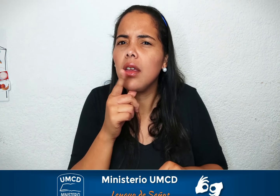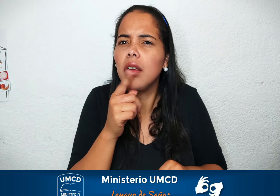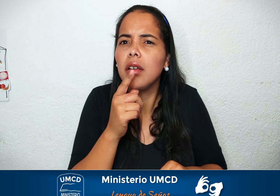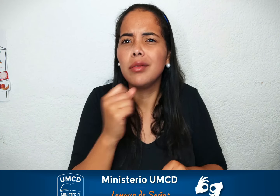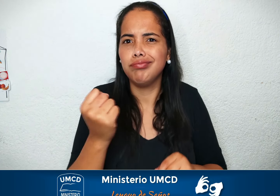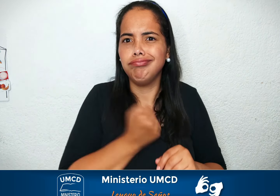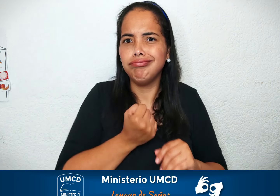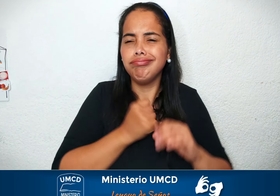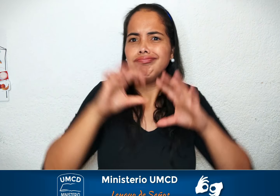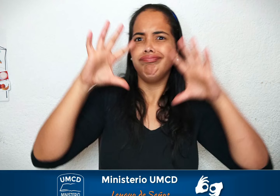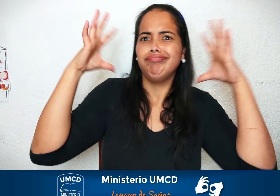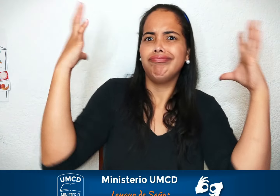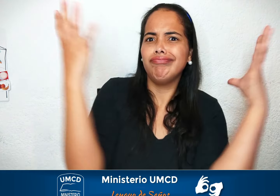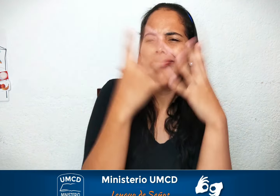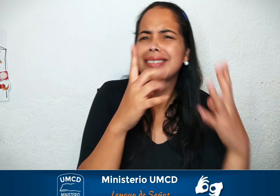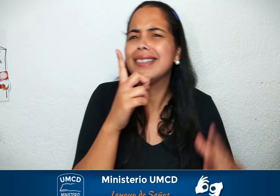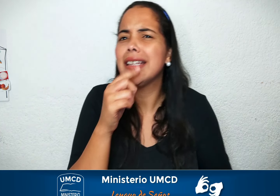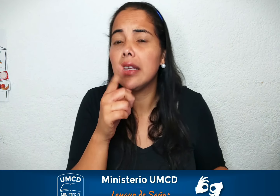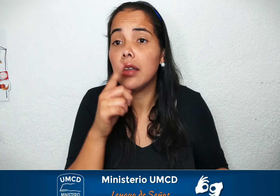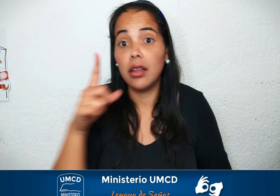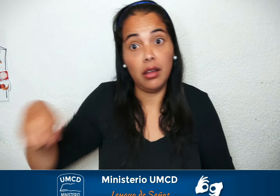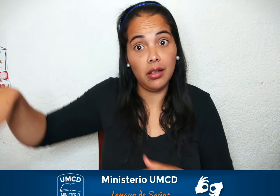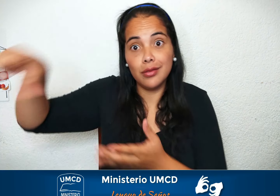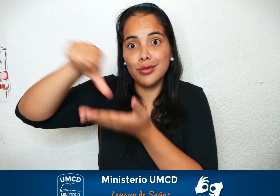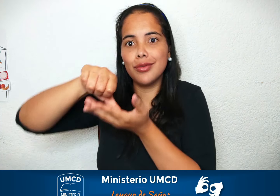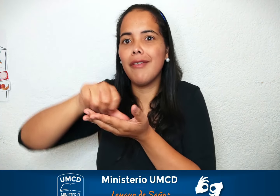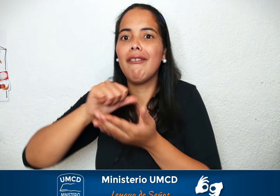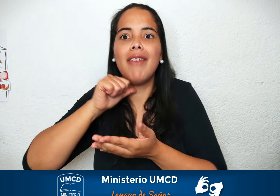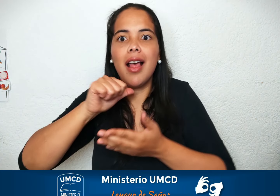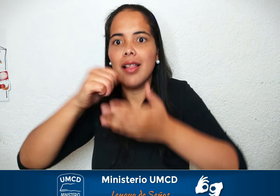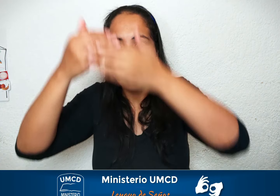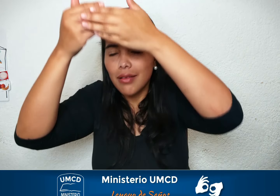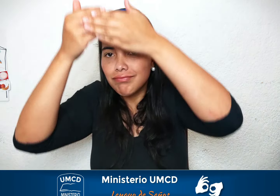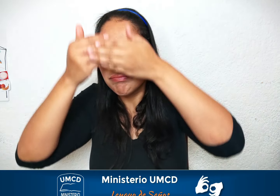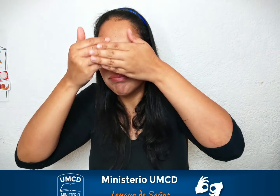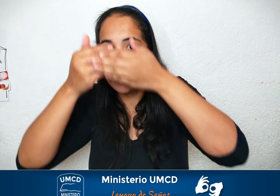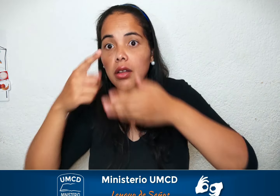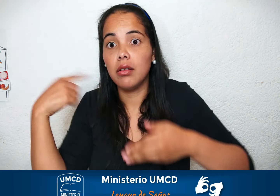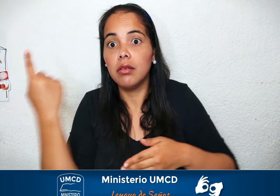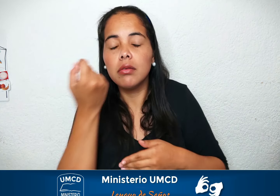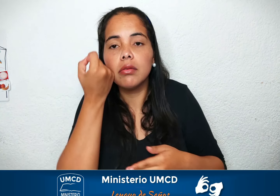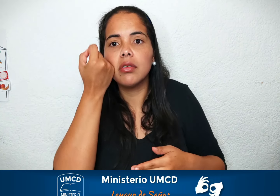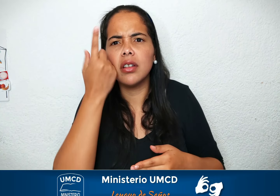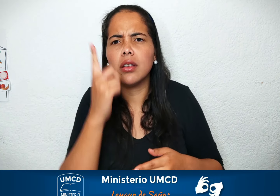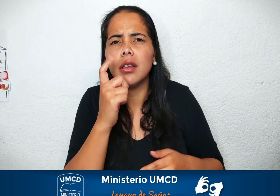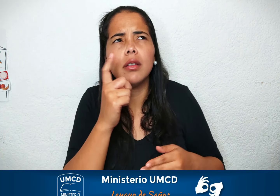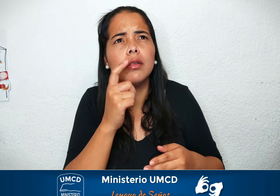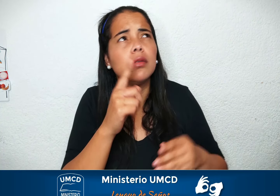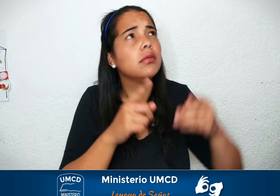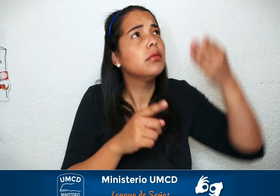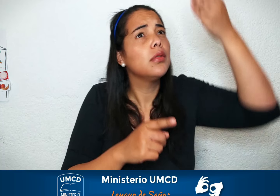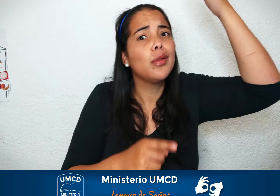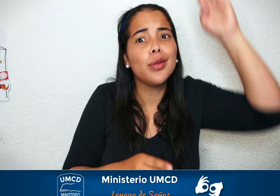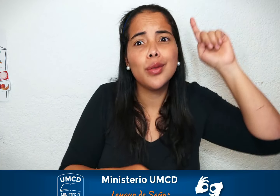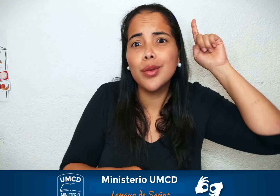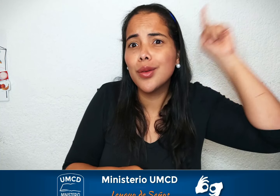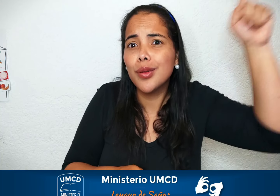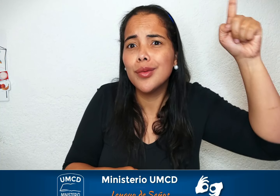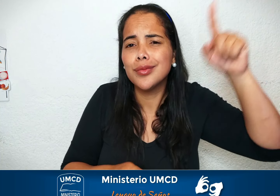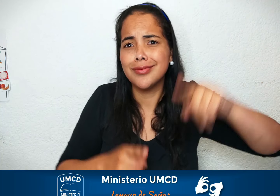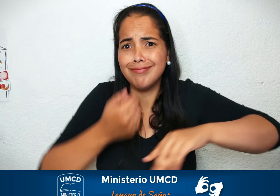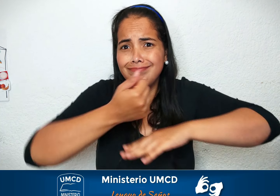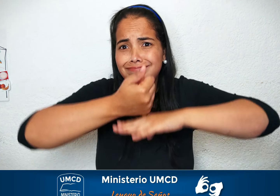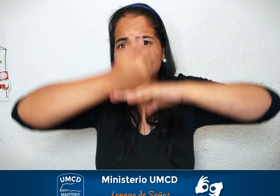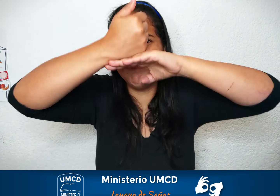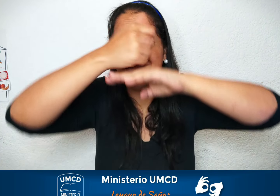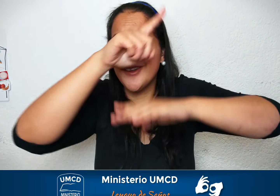Obviamente, dentro de esa lógica, y que el hombre sí, gracias a la voluntad de Dios, ha recibido gran capacidad de